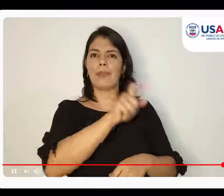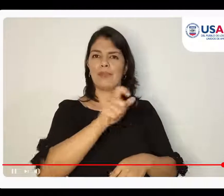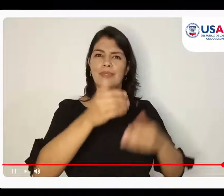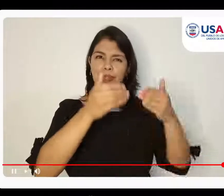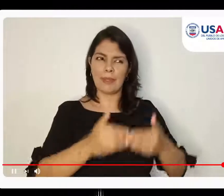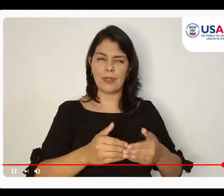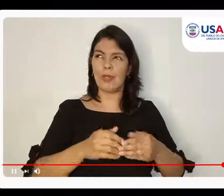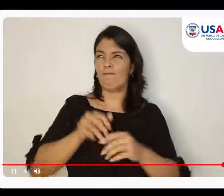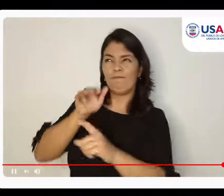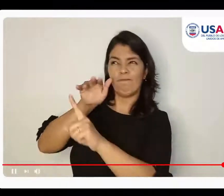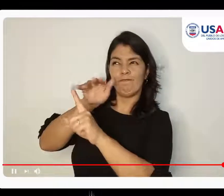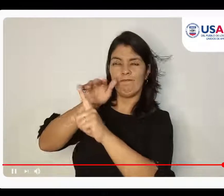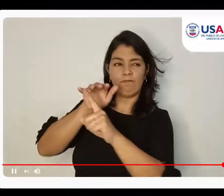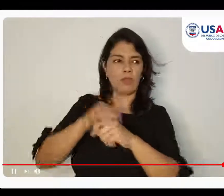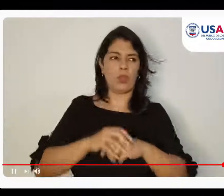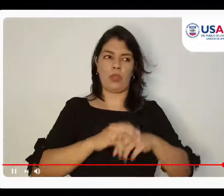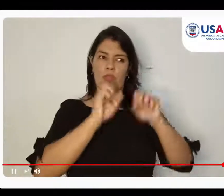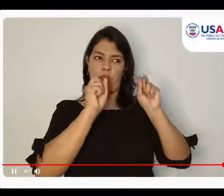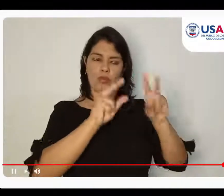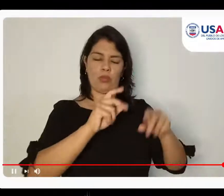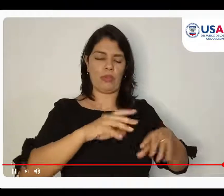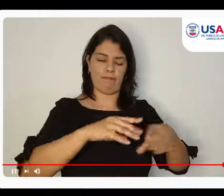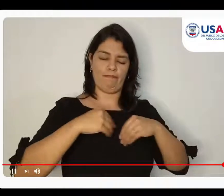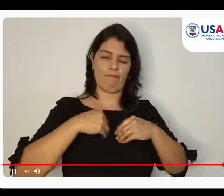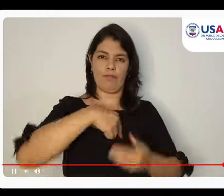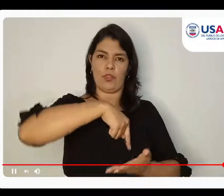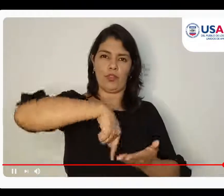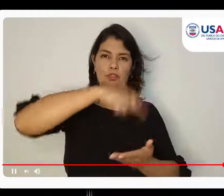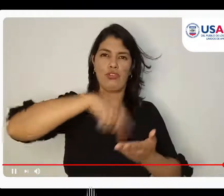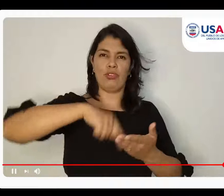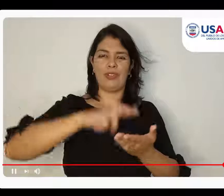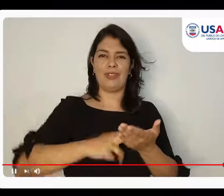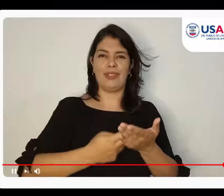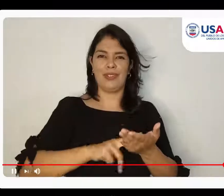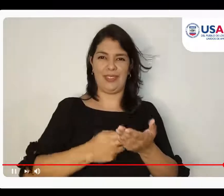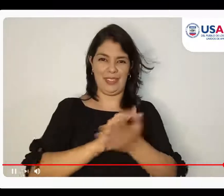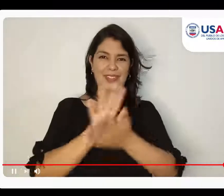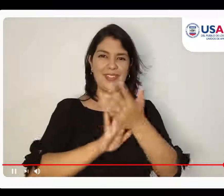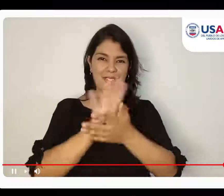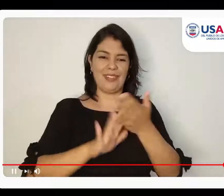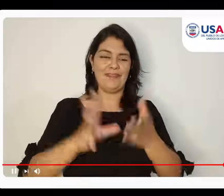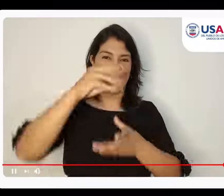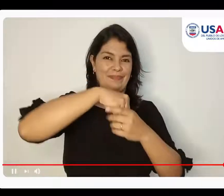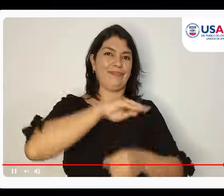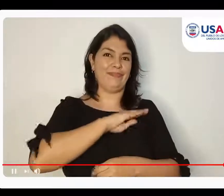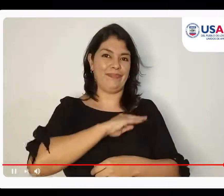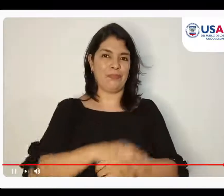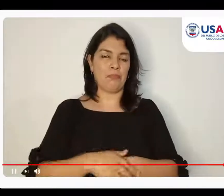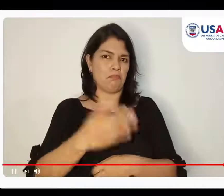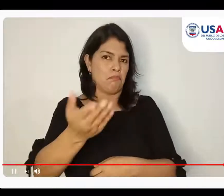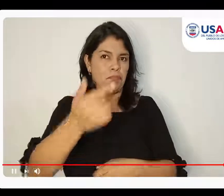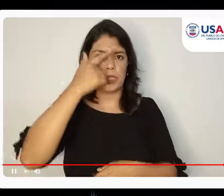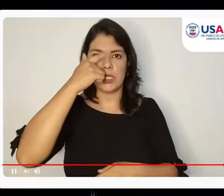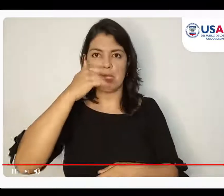discapacidad, se han contratado intérpretes de lengua de señas de manera permanente en las alcaldías, y también el caso de